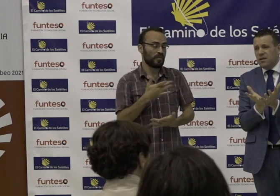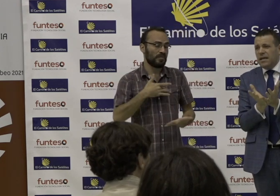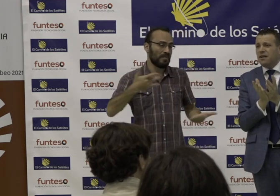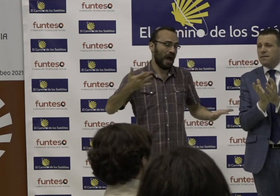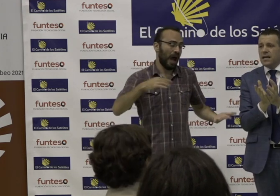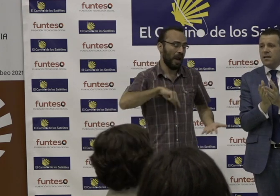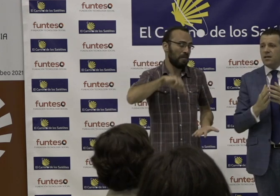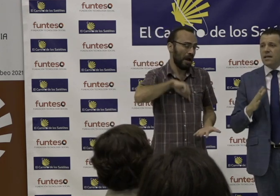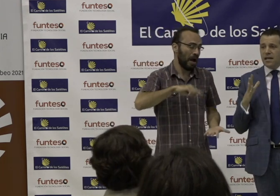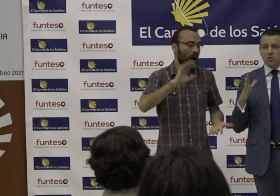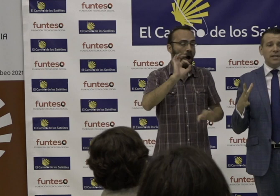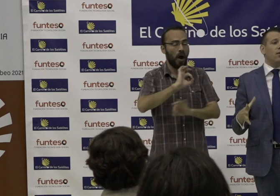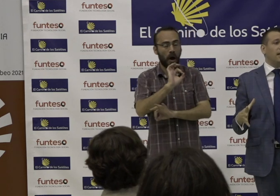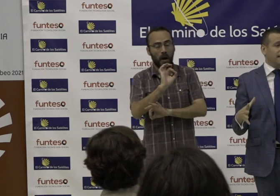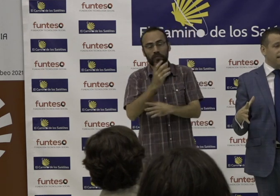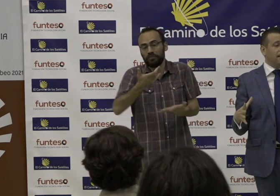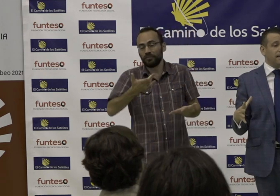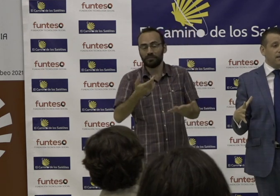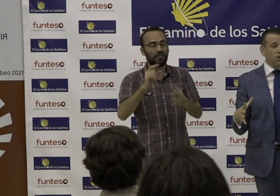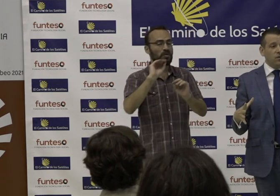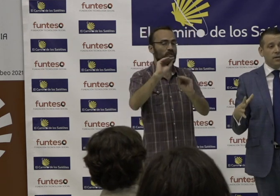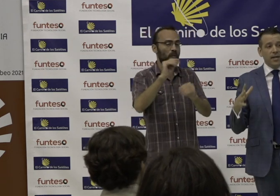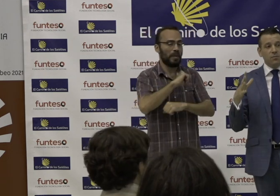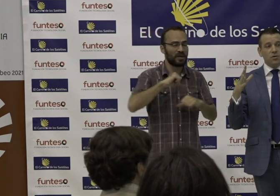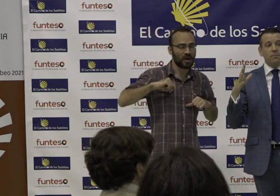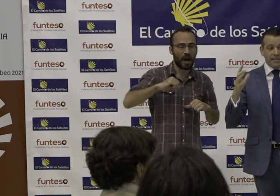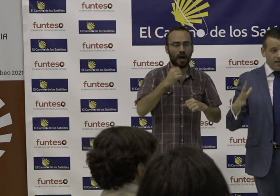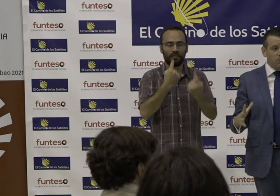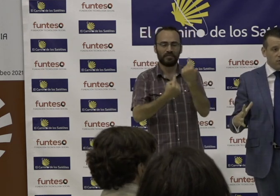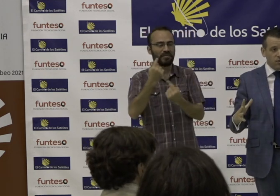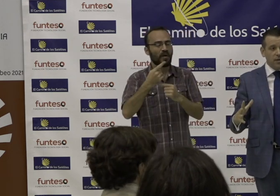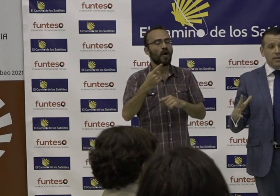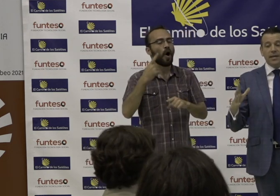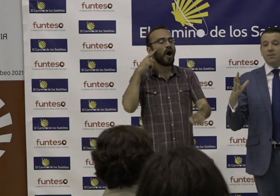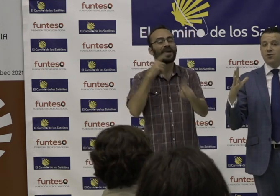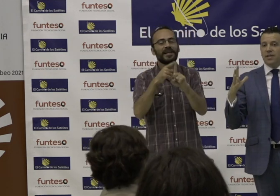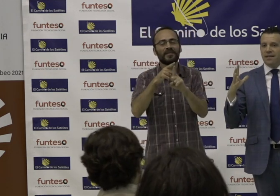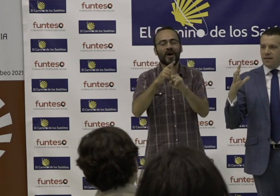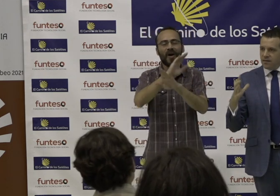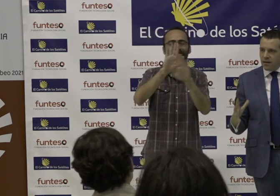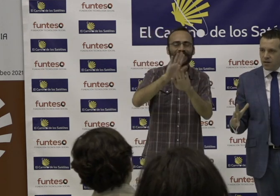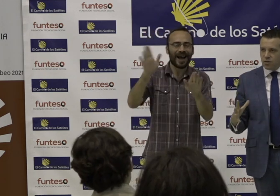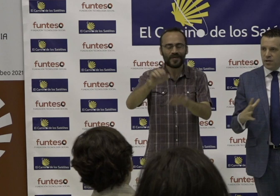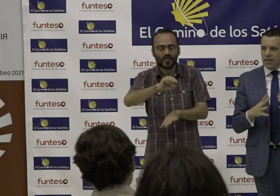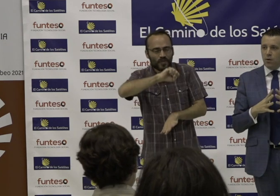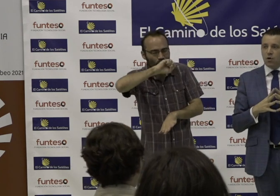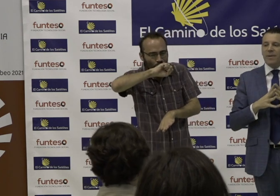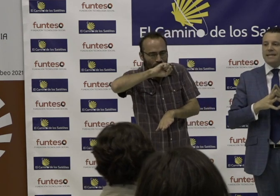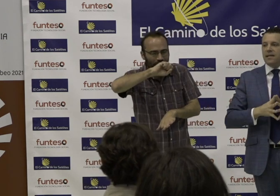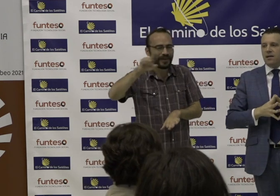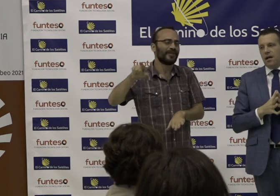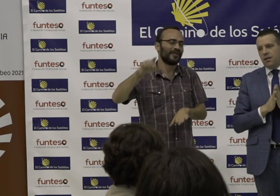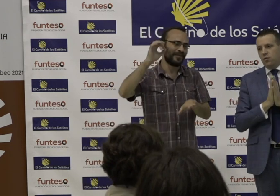importa. Al final hemos llegado a la Catedral de Santiago. Queremos besar el apóstol. Queremos centrarnos y